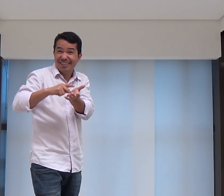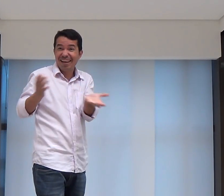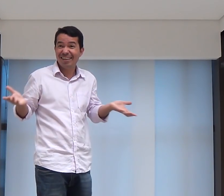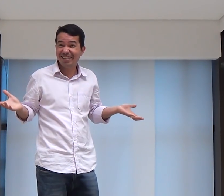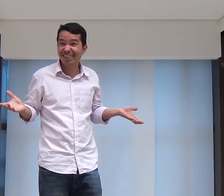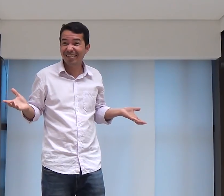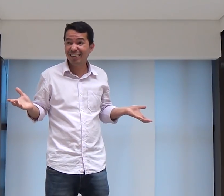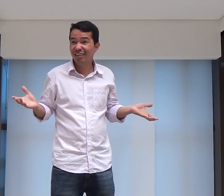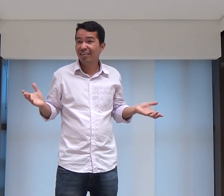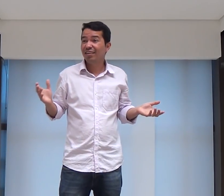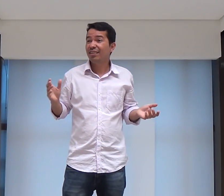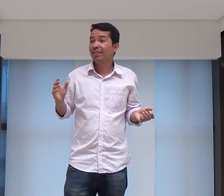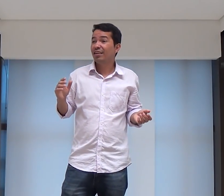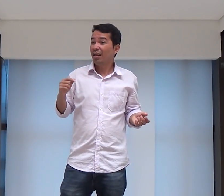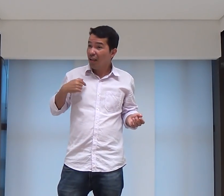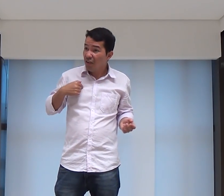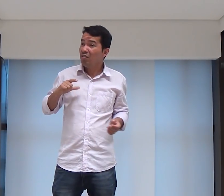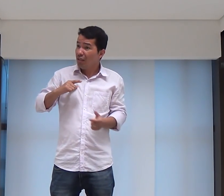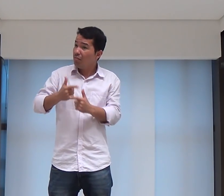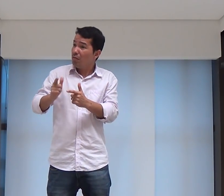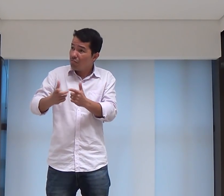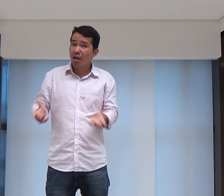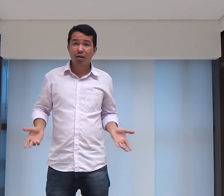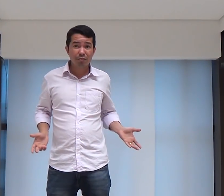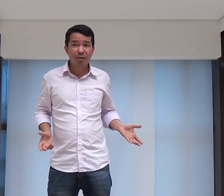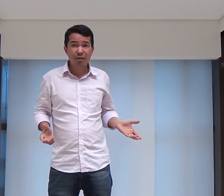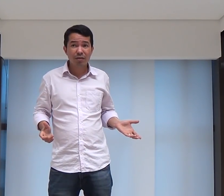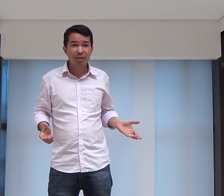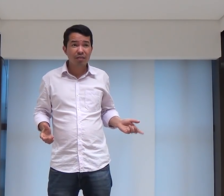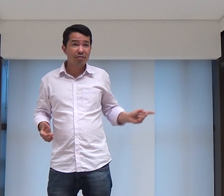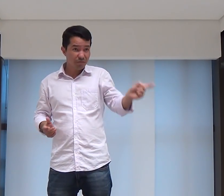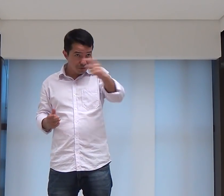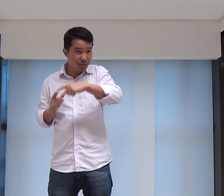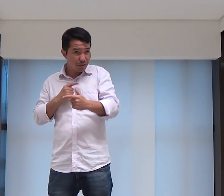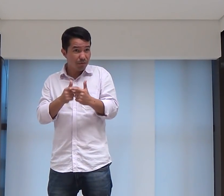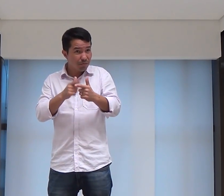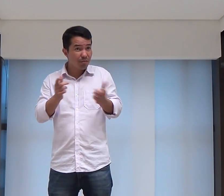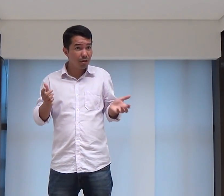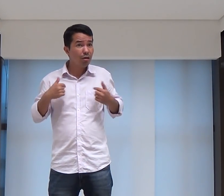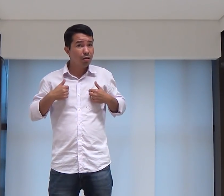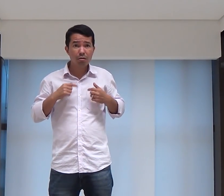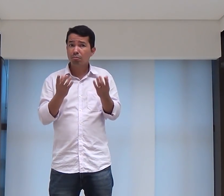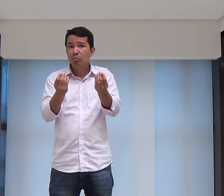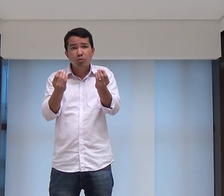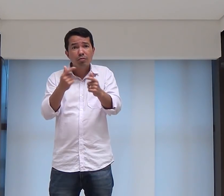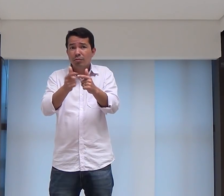vêm, é verdade. Eu tenho problemas. Vocês têm problemas? Eu